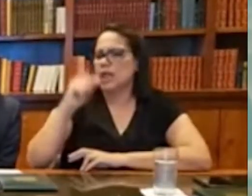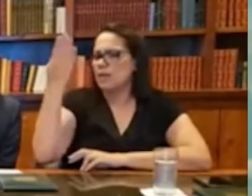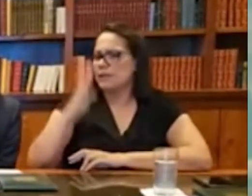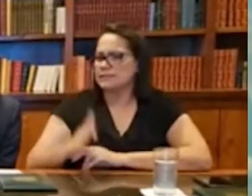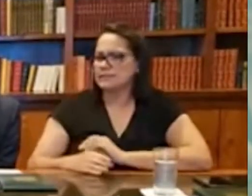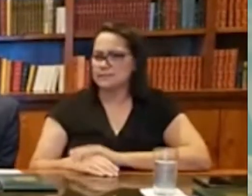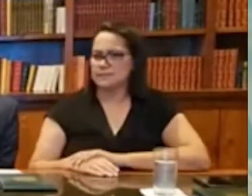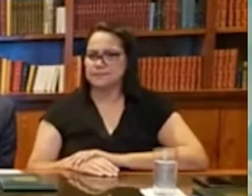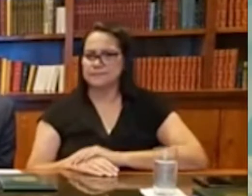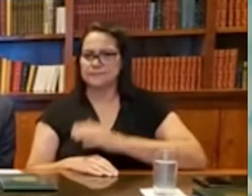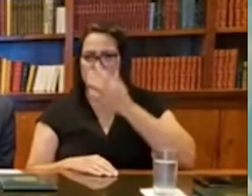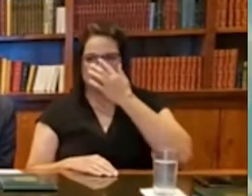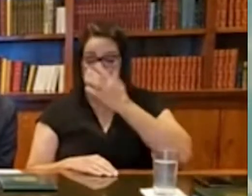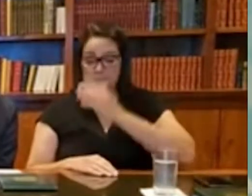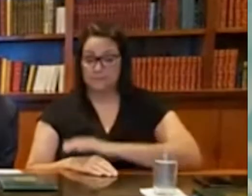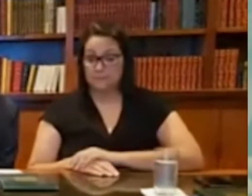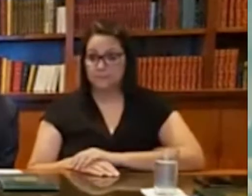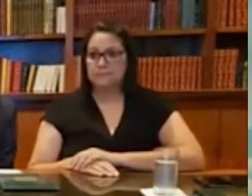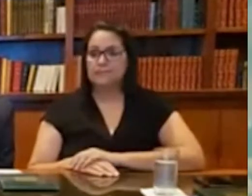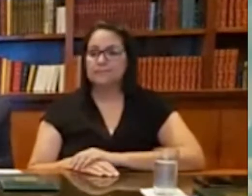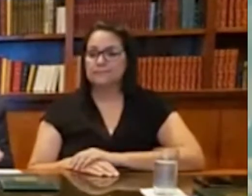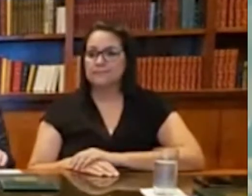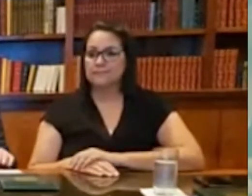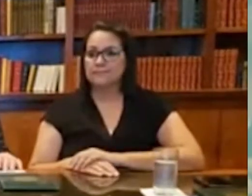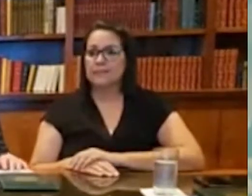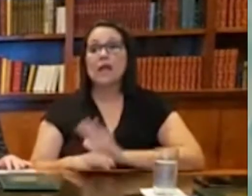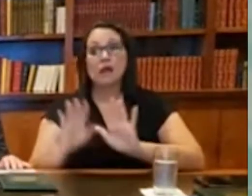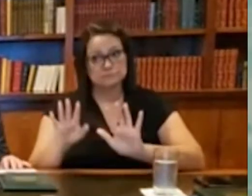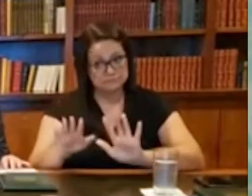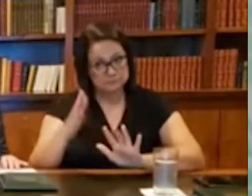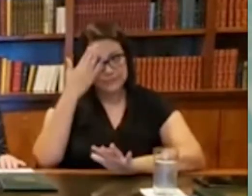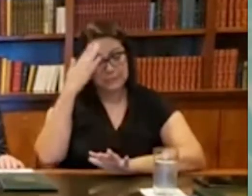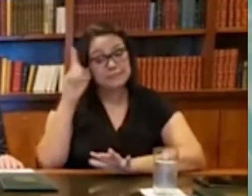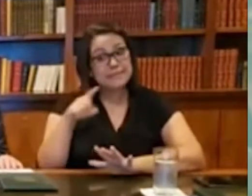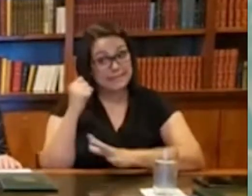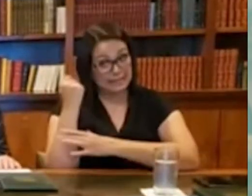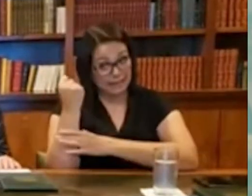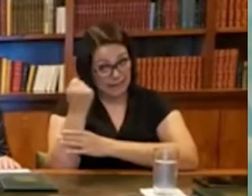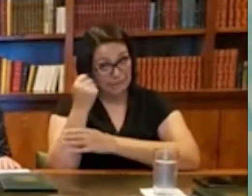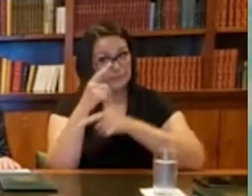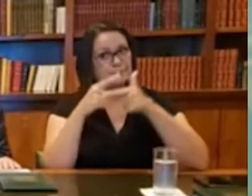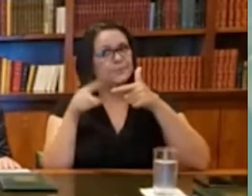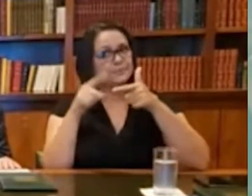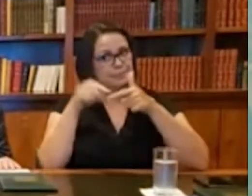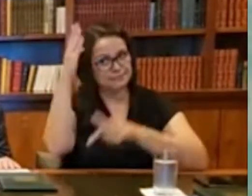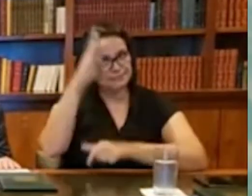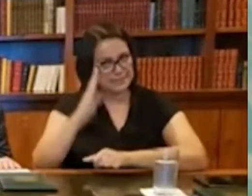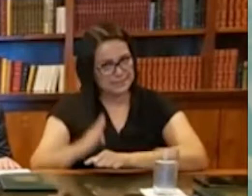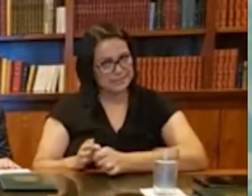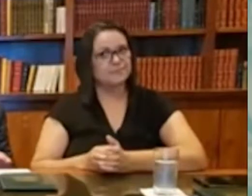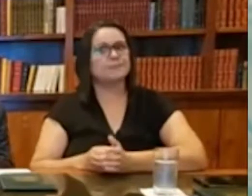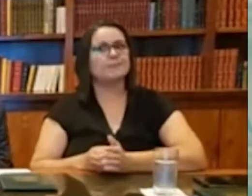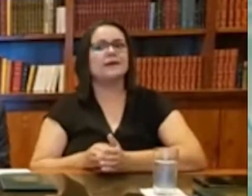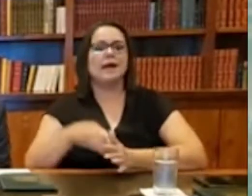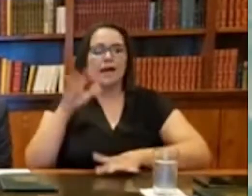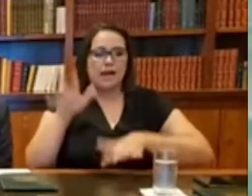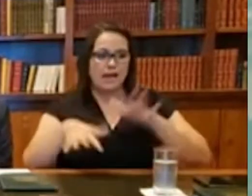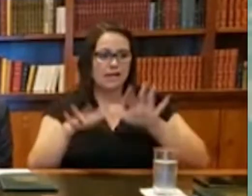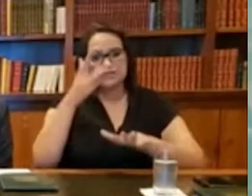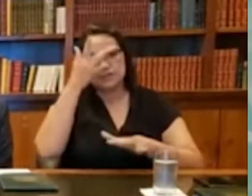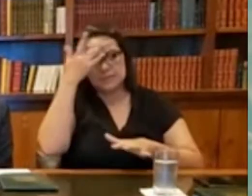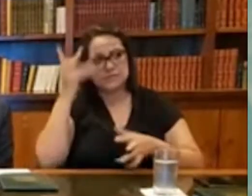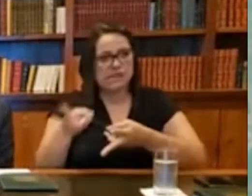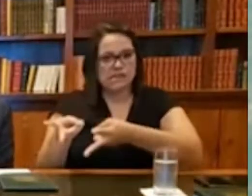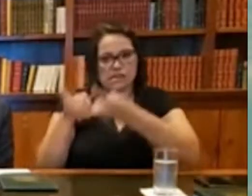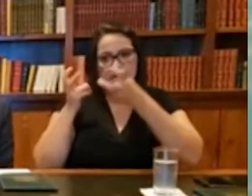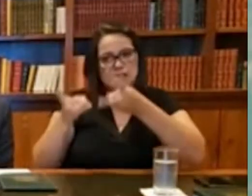nós temos um problema extremamente grave e o Brasil vem sendo, às vezes, explorado de uma forma